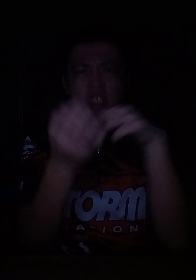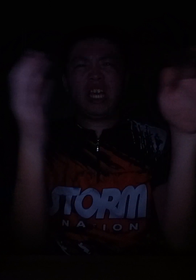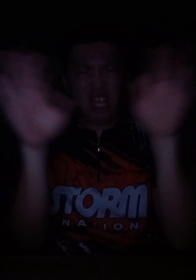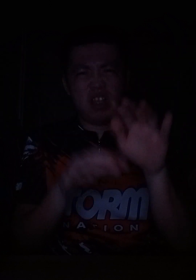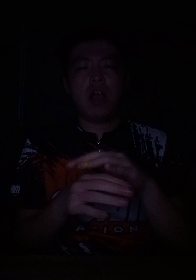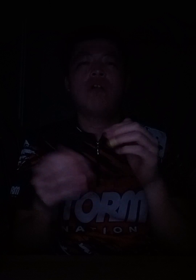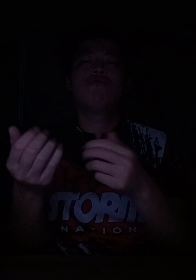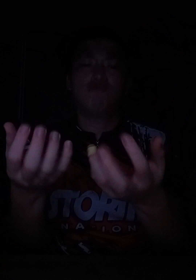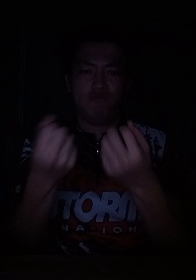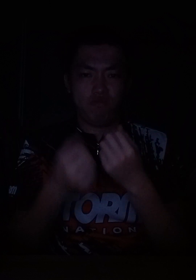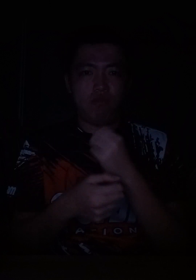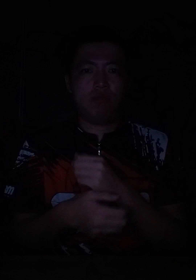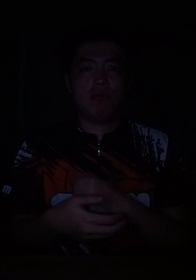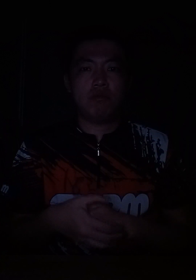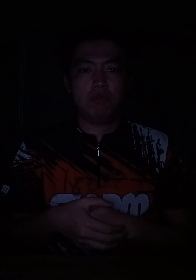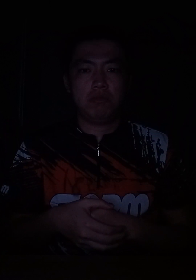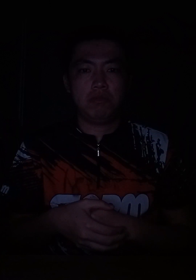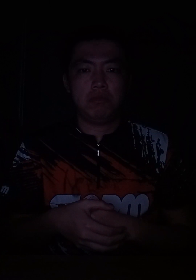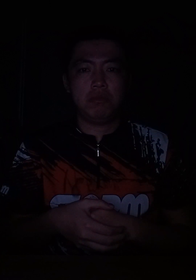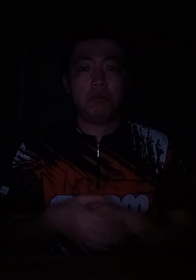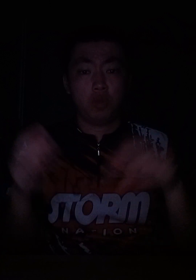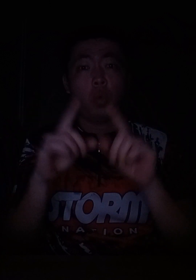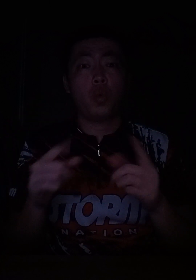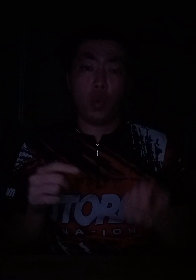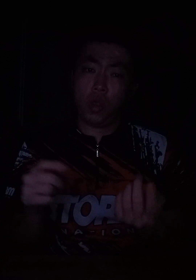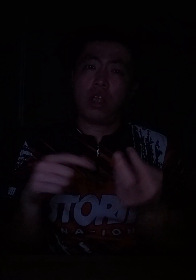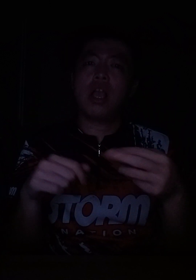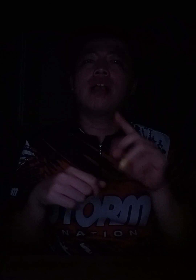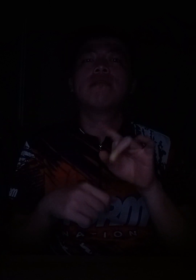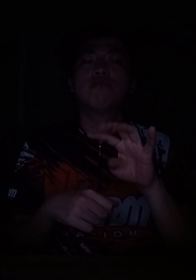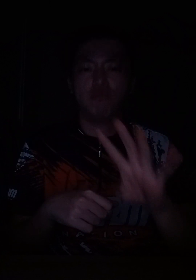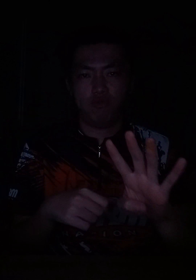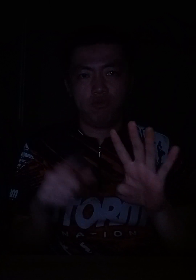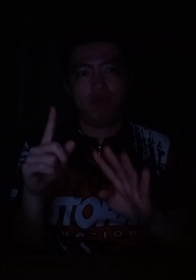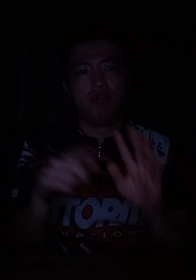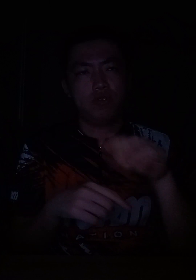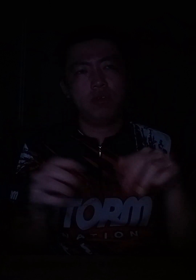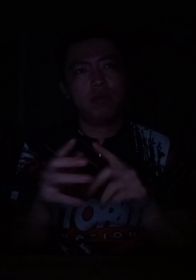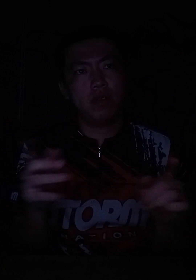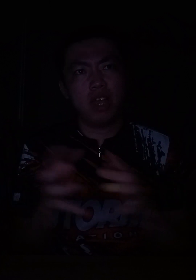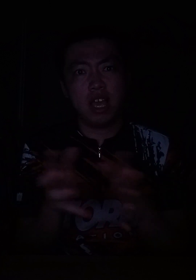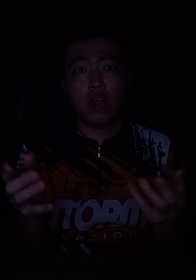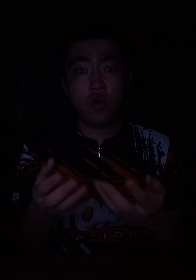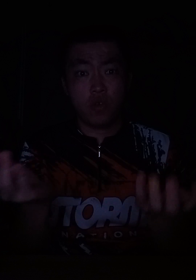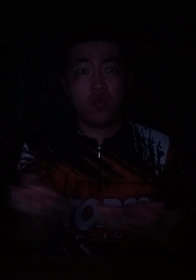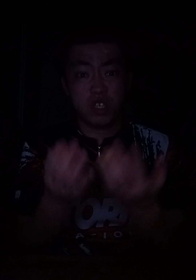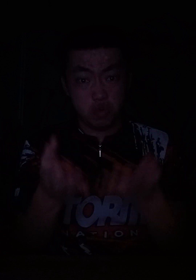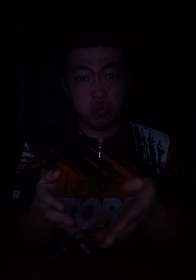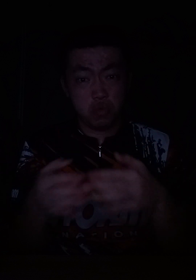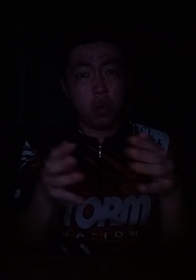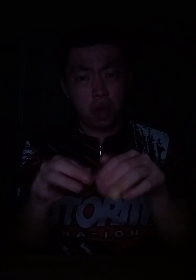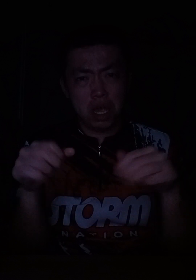갇혔다가 구조됐습니다. 오늘 오전 7시 40분쯤 서울 도봉산 등산로 입구의 옷가게에서 불이